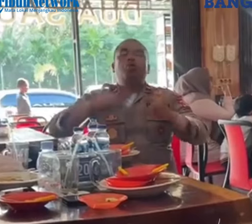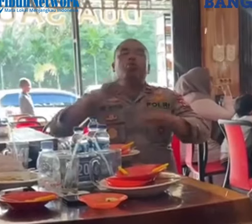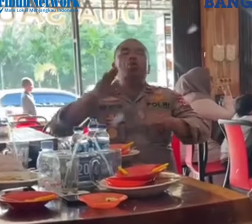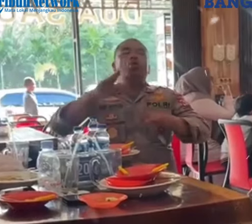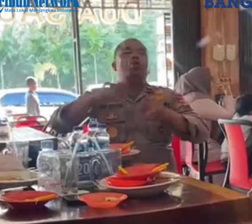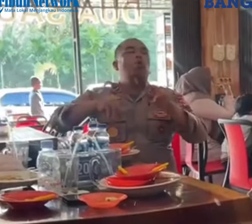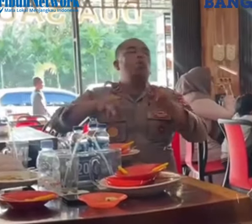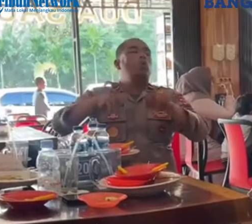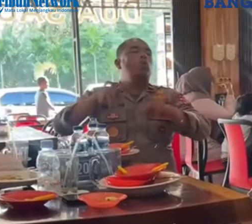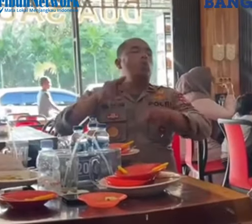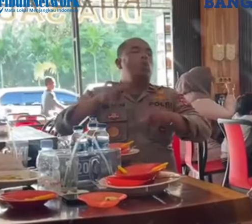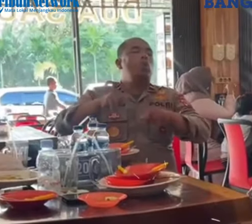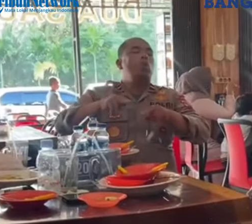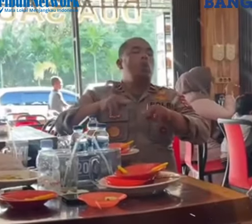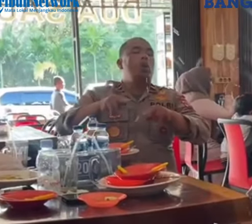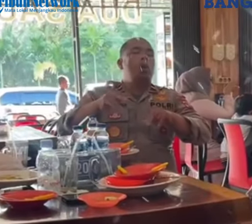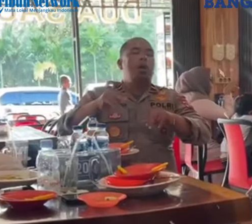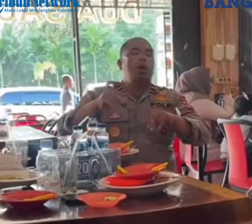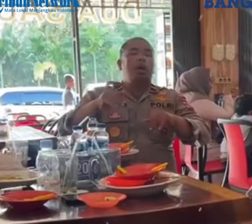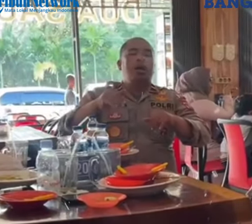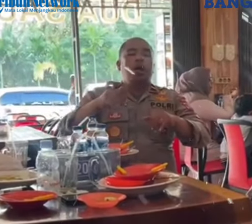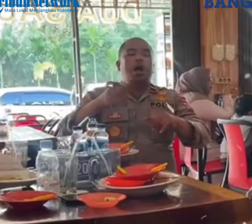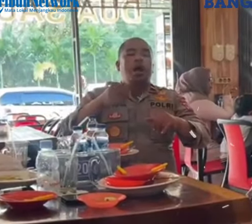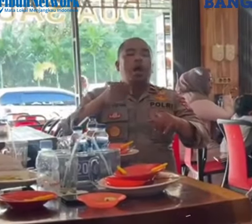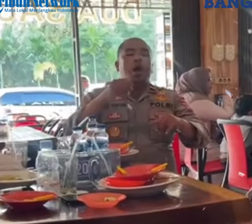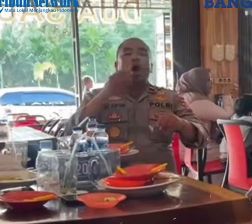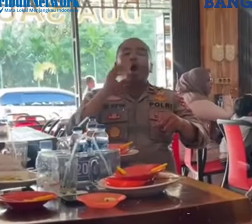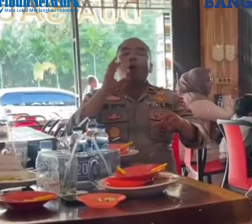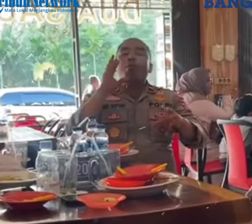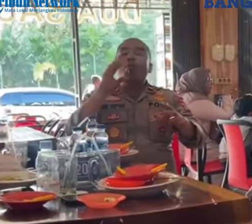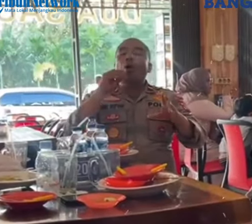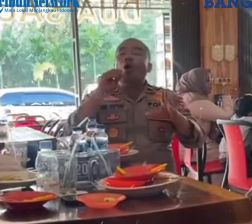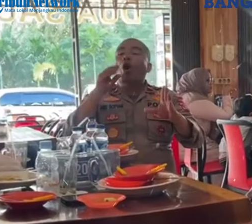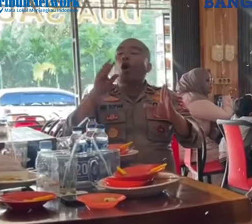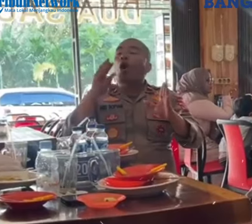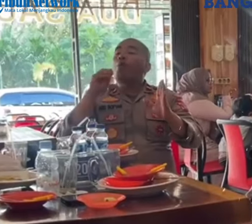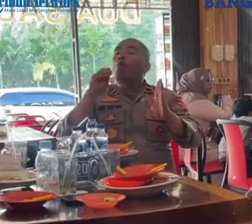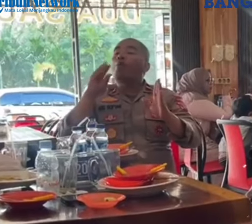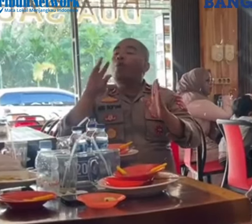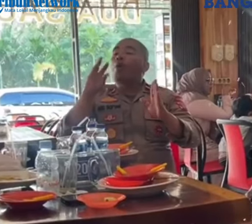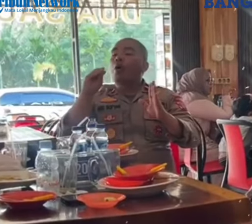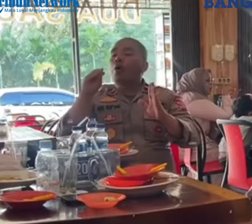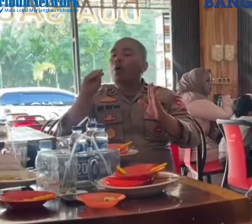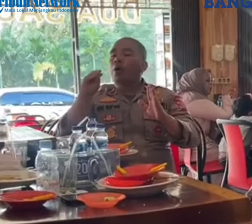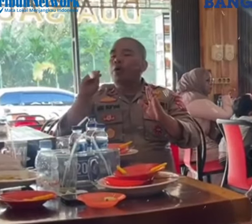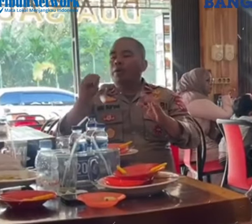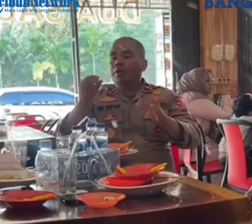anggota polisi tersebut berasal dari Polda Aceh. Ia adalah Kapolsek Simpang 3 Aceh Besar Ibda Safrizal. Dalam